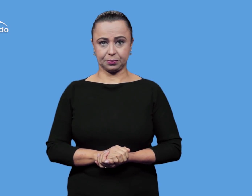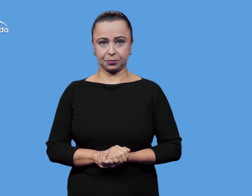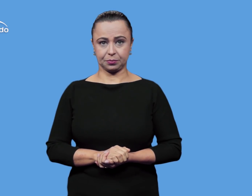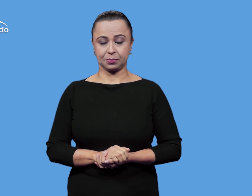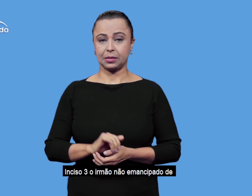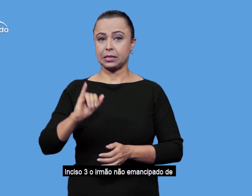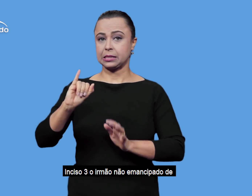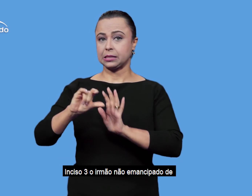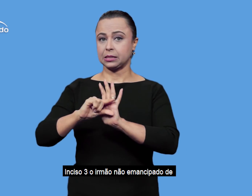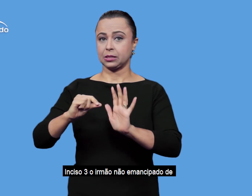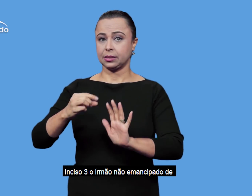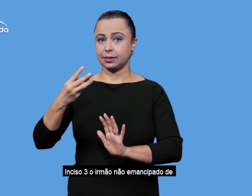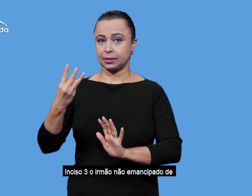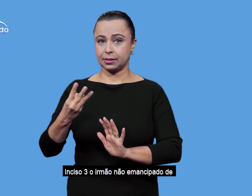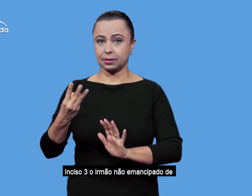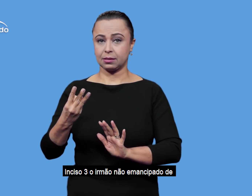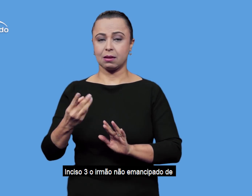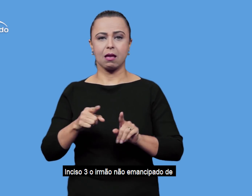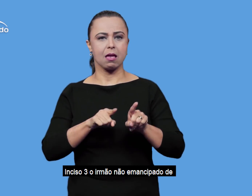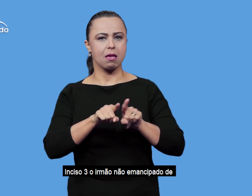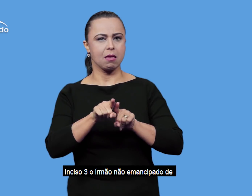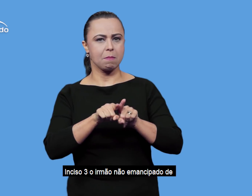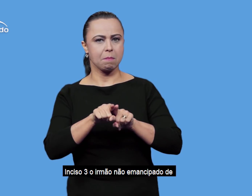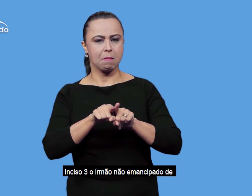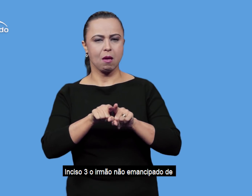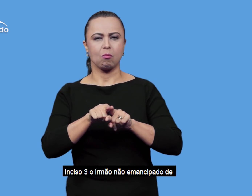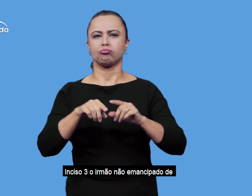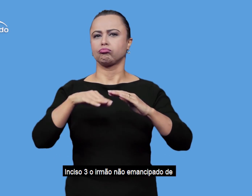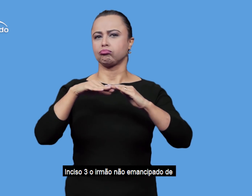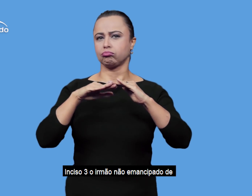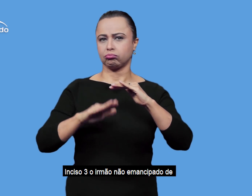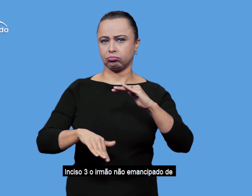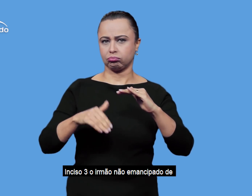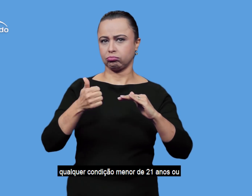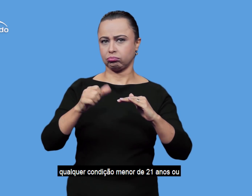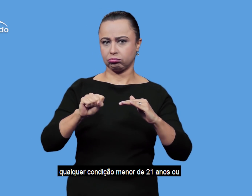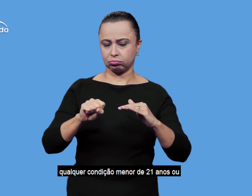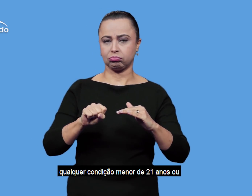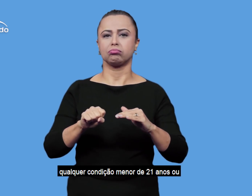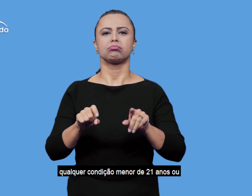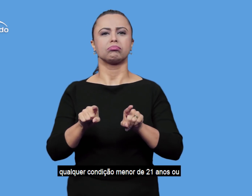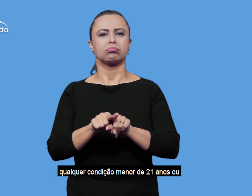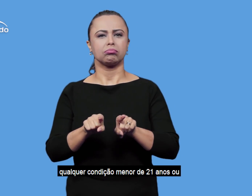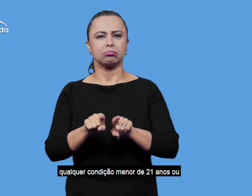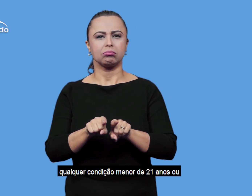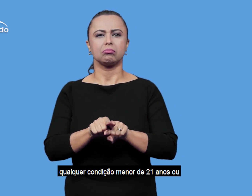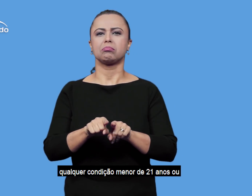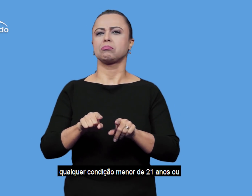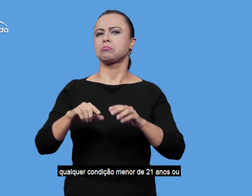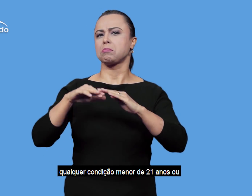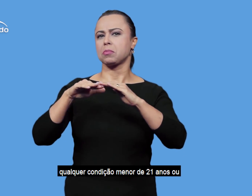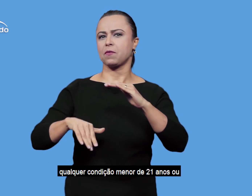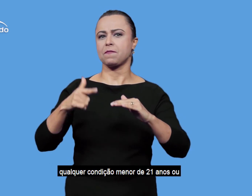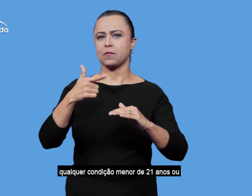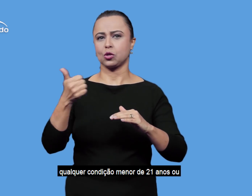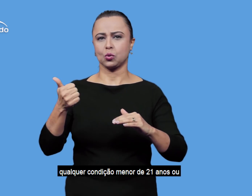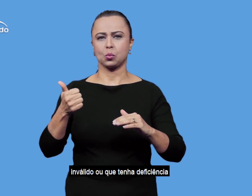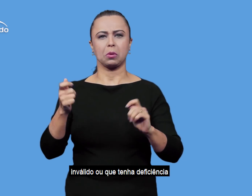o inciso 3 o irmão não emancipado de qualquer condição menor de 21 anos ou inválido